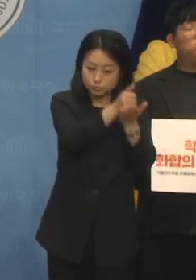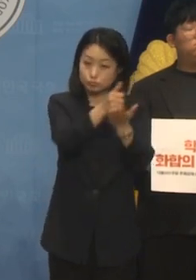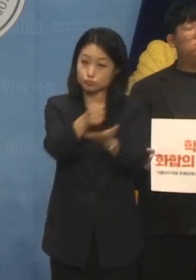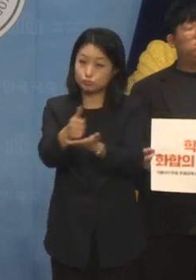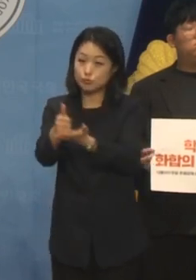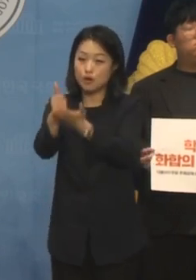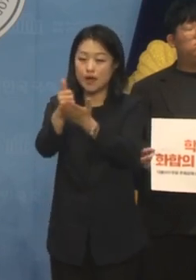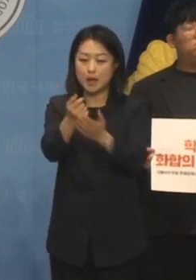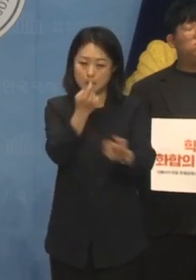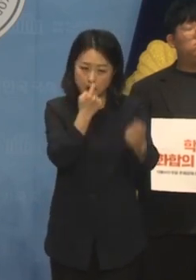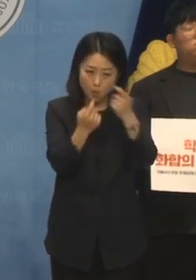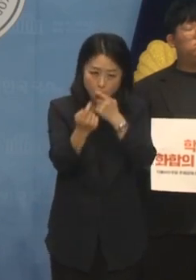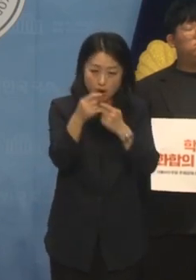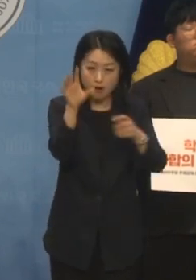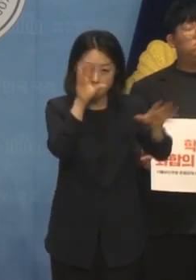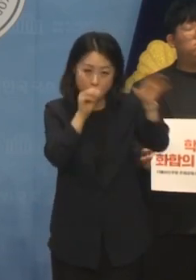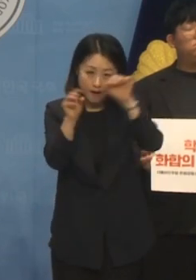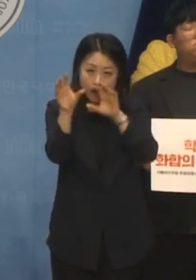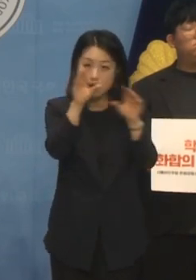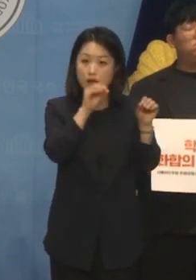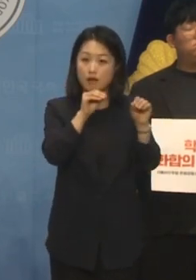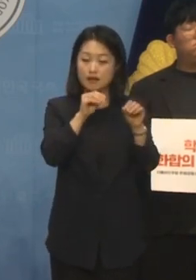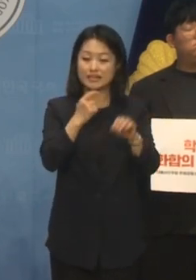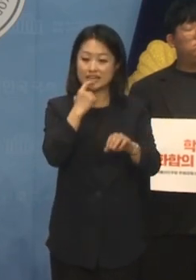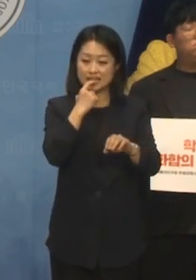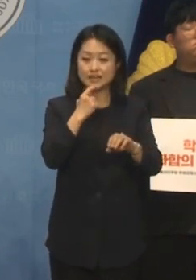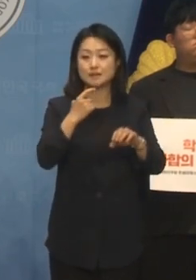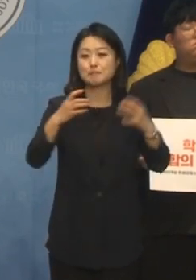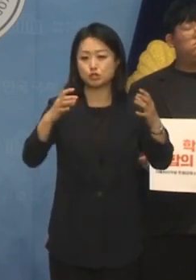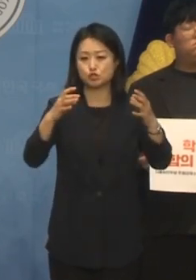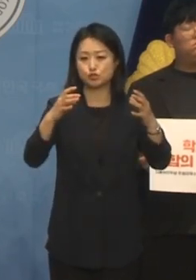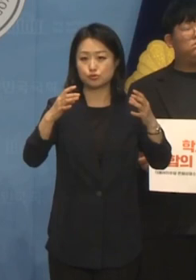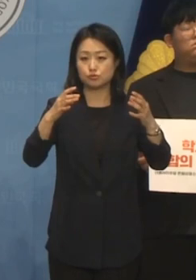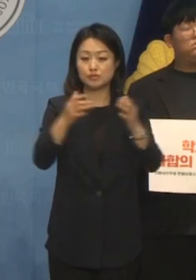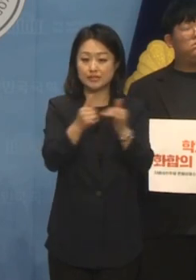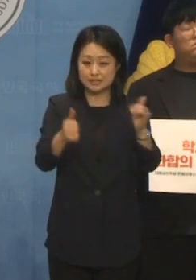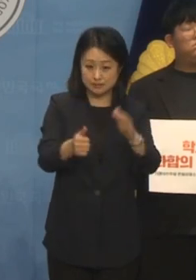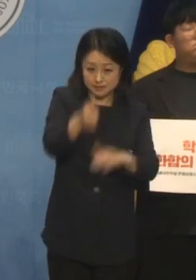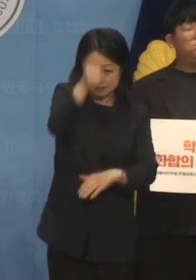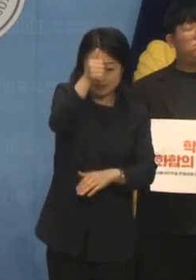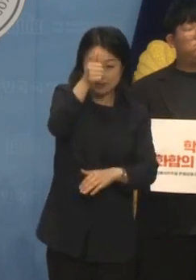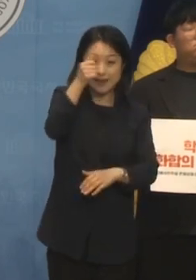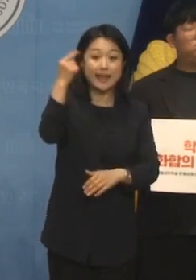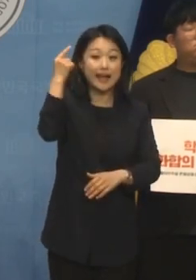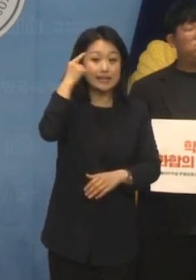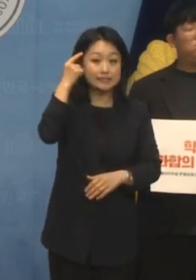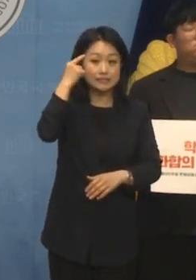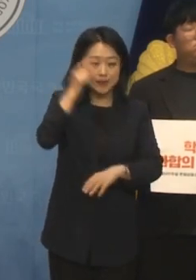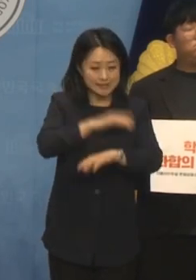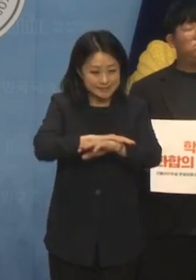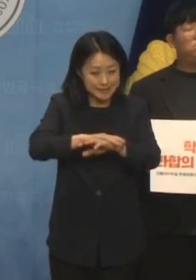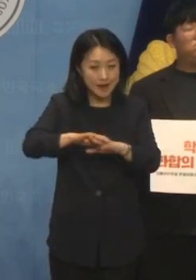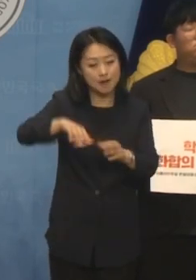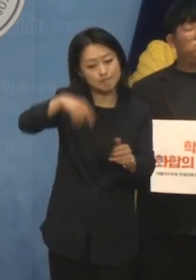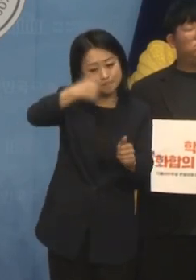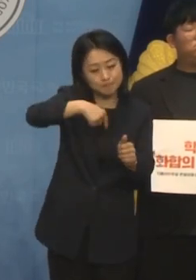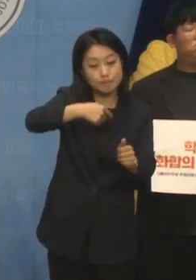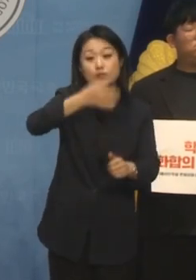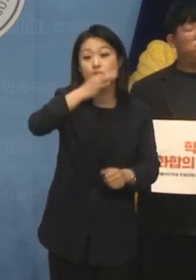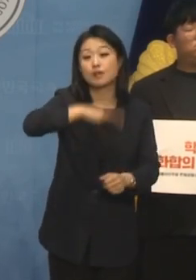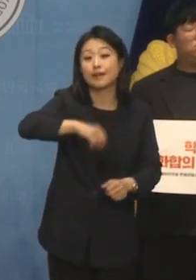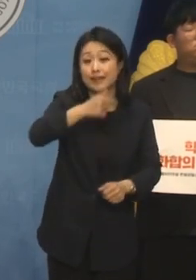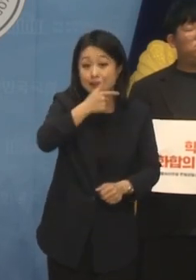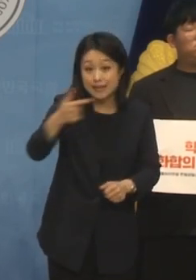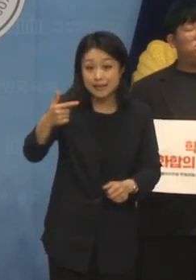어떤 배움이 일어나는 걸 촉진하고 민주 시민이 가져야 될 가치관, 올바른 가치관을 갖는데 도움이